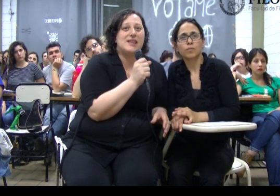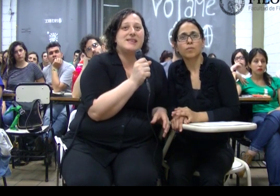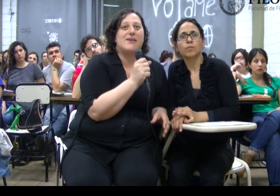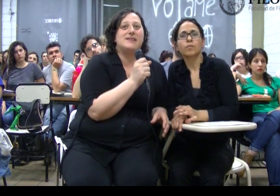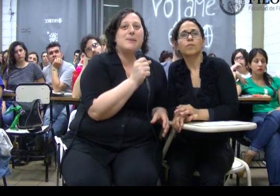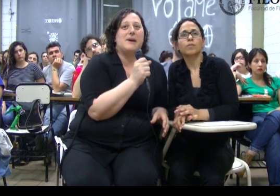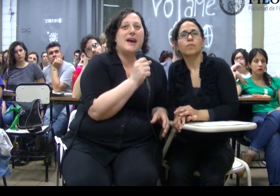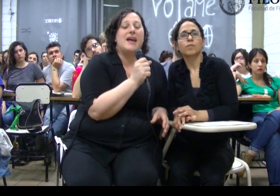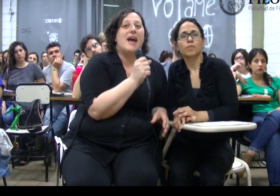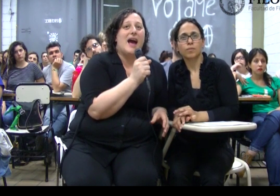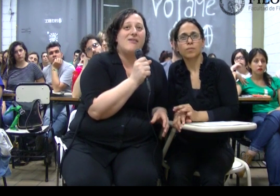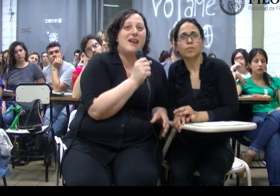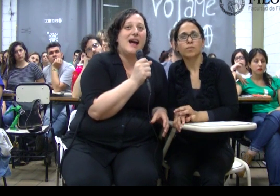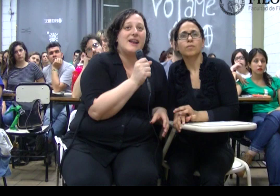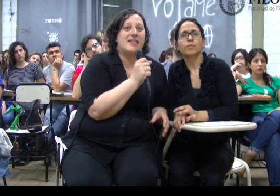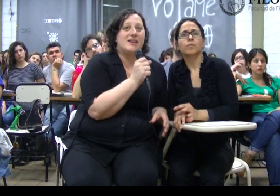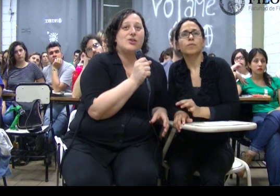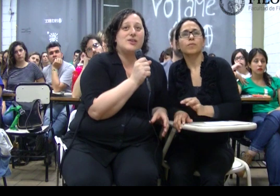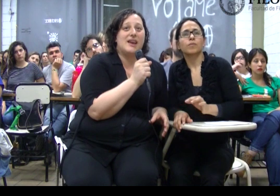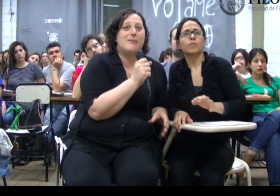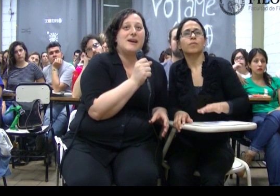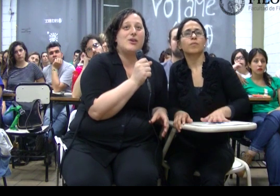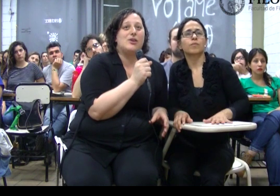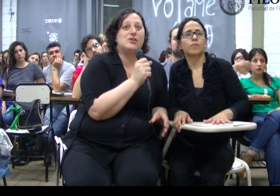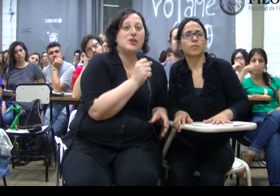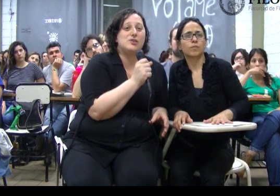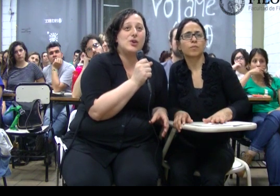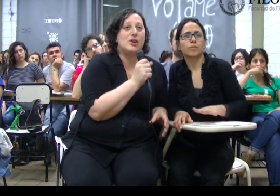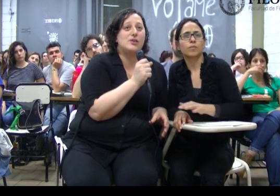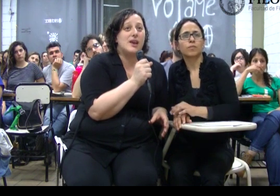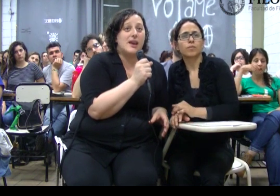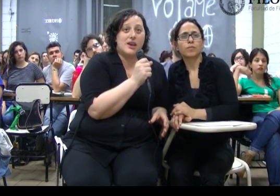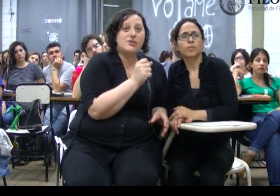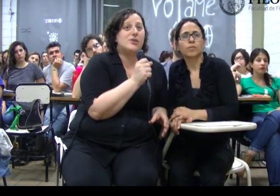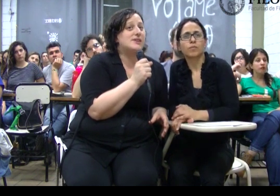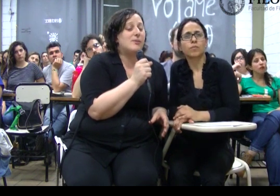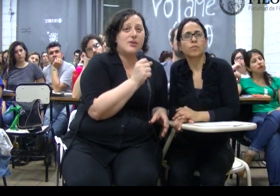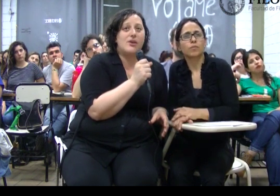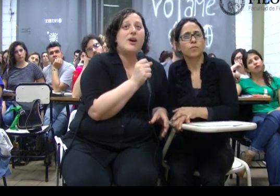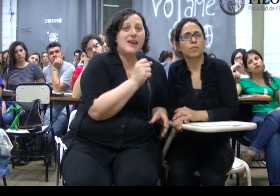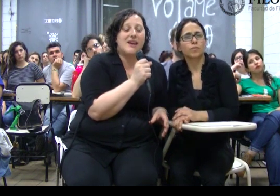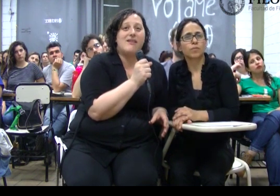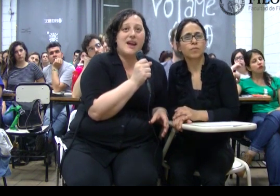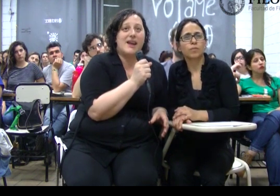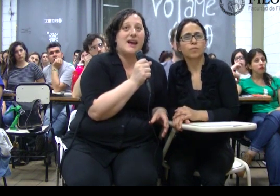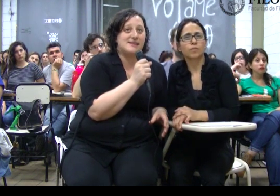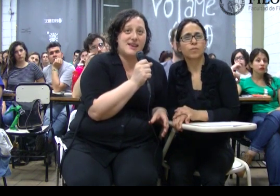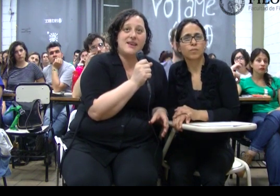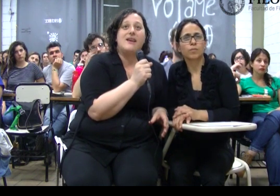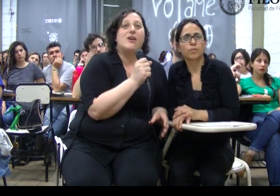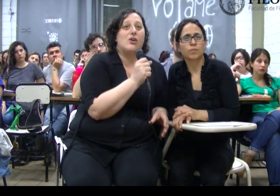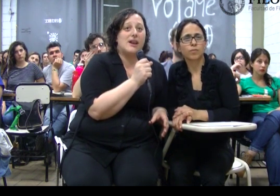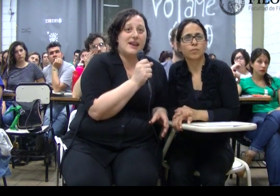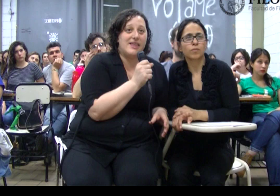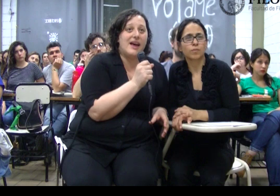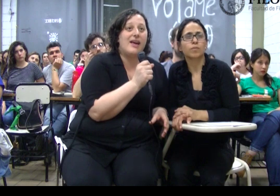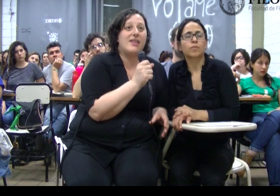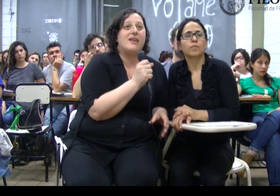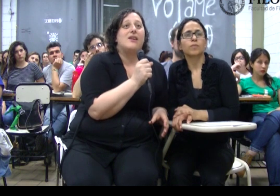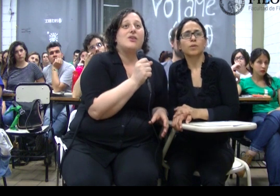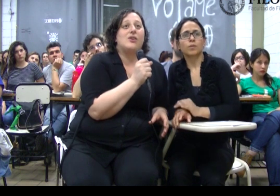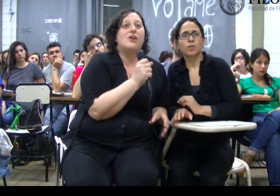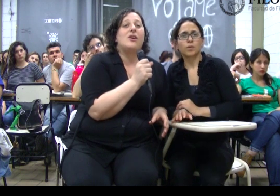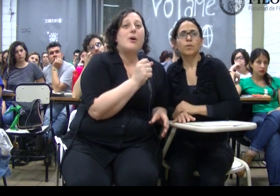los oyentes a veces para hablar de estos temas con los chicos sordos y nosotros decíamos, no, hay que hablar así, con